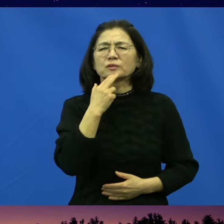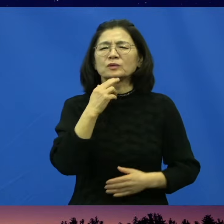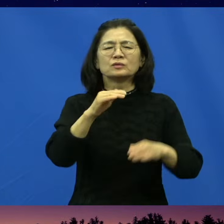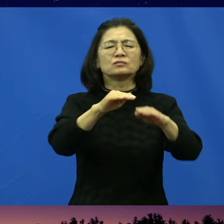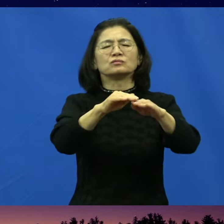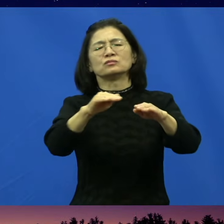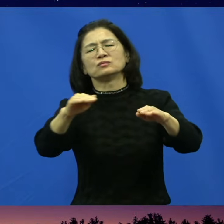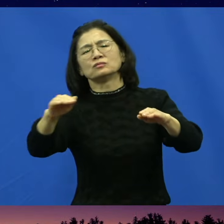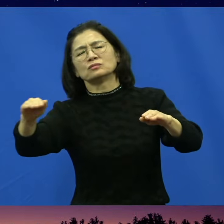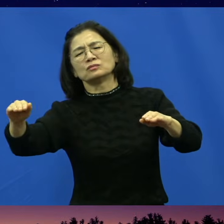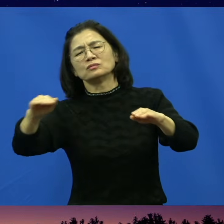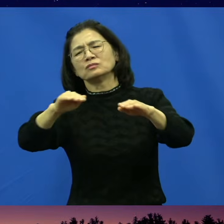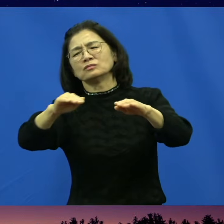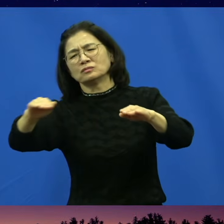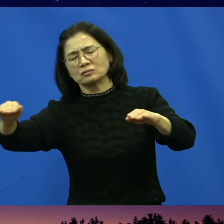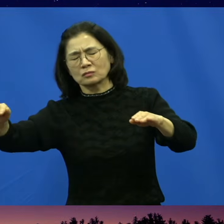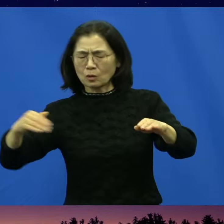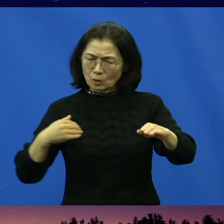헷갈리더라고요.